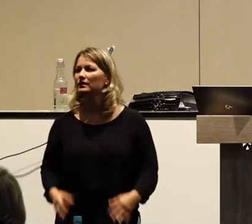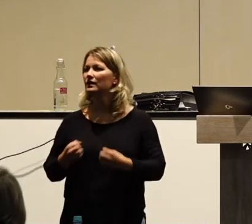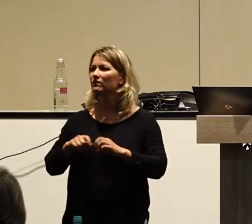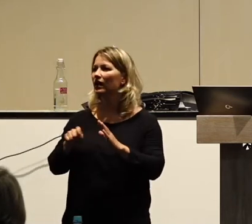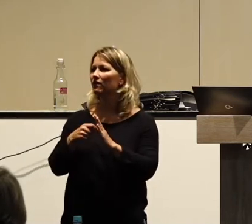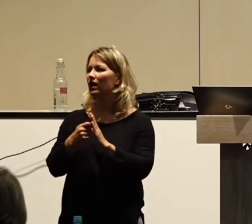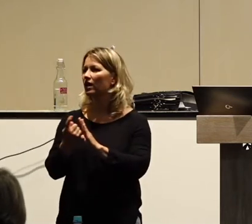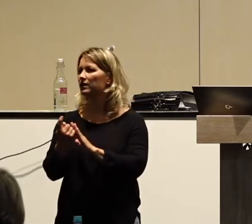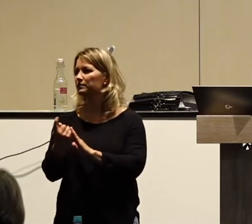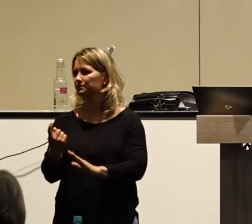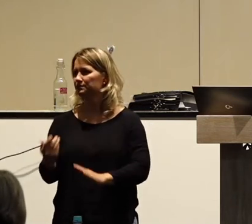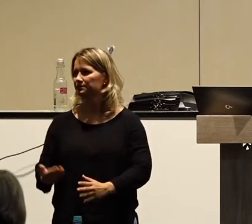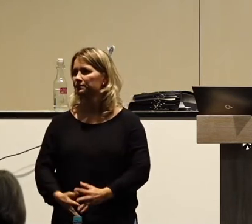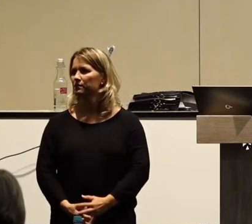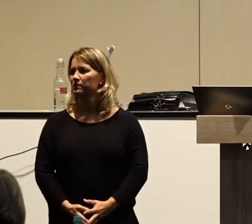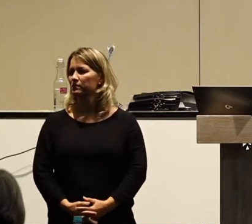Herr Nitschke.